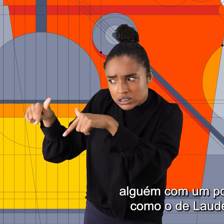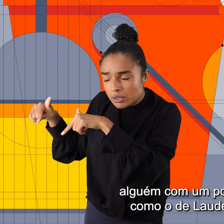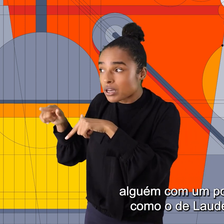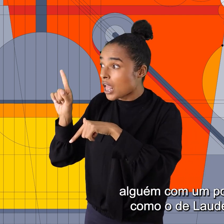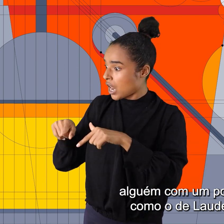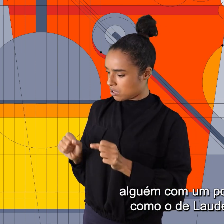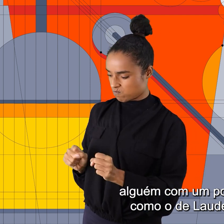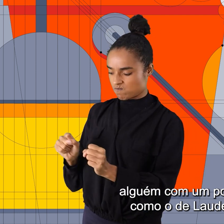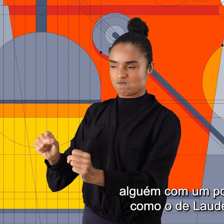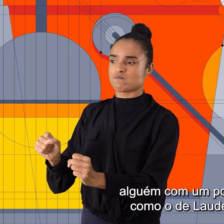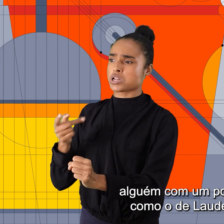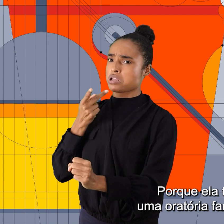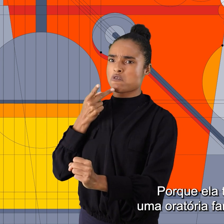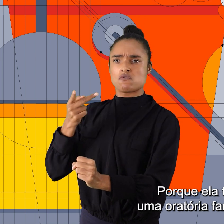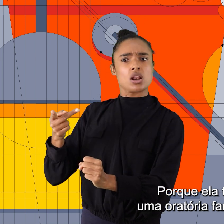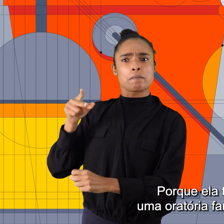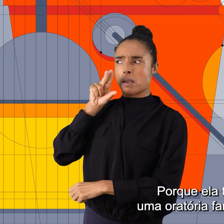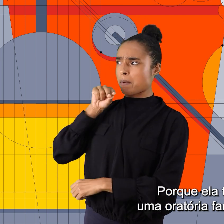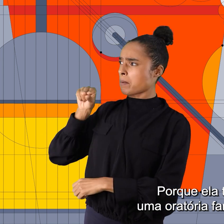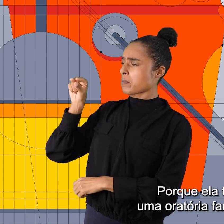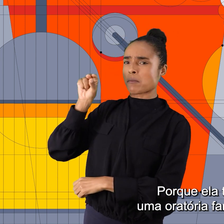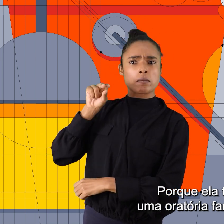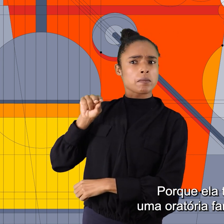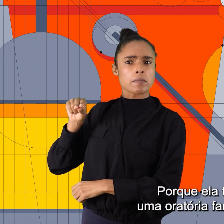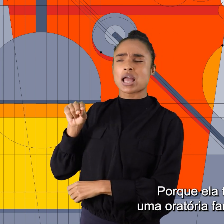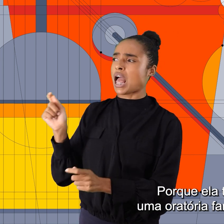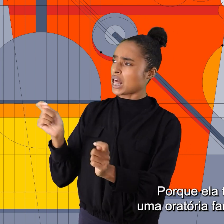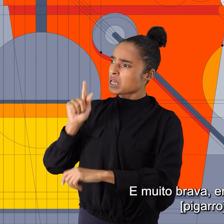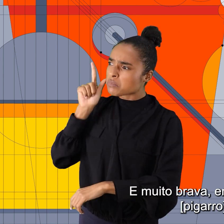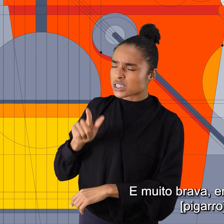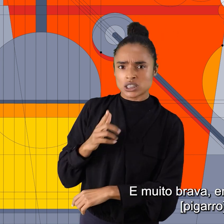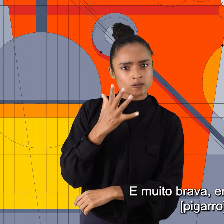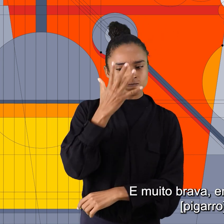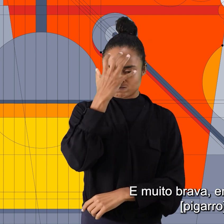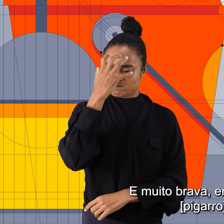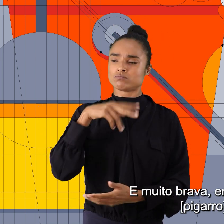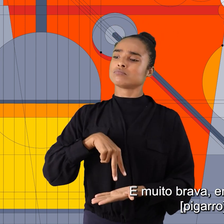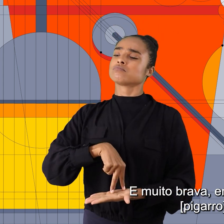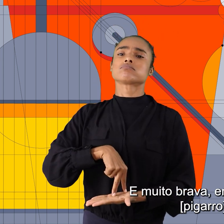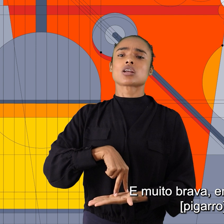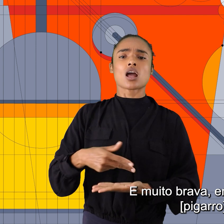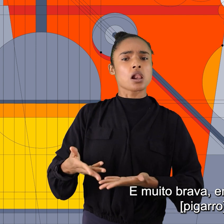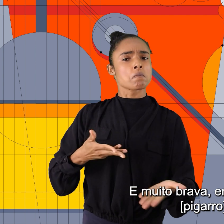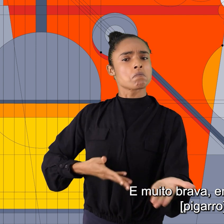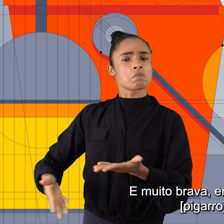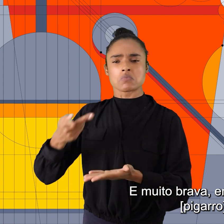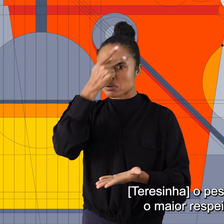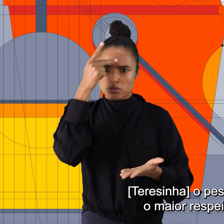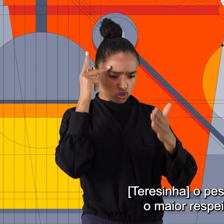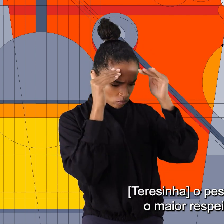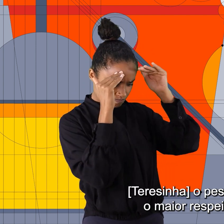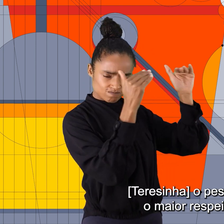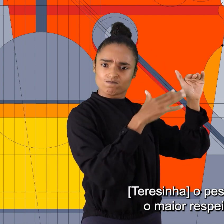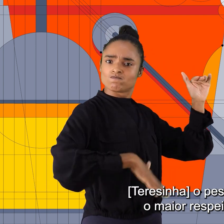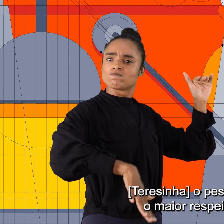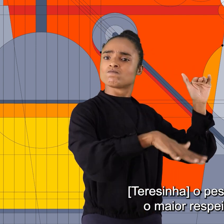fala como o de Laudelina, né? Porque ela tinha uma oratória fantástica e muito brava, então o